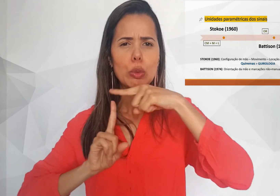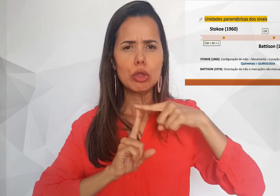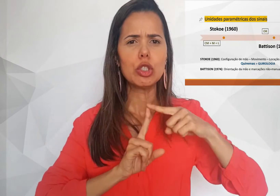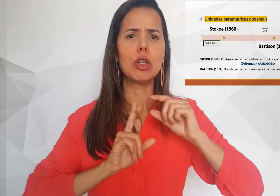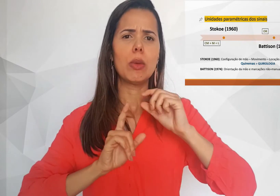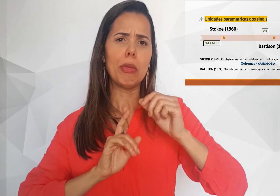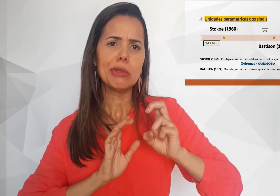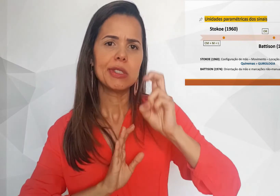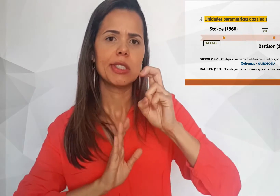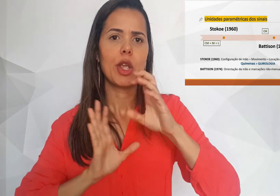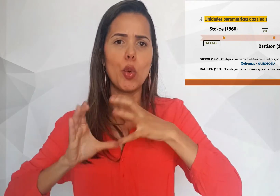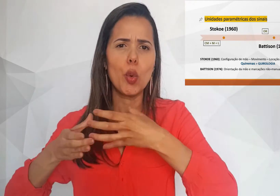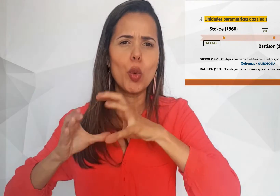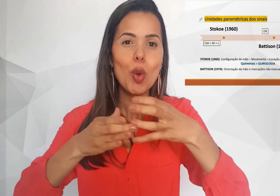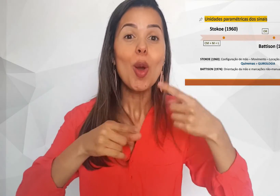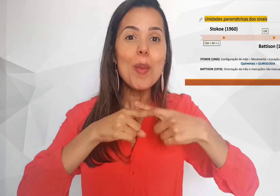dentro de cada grupo nós vamos ter ainda mais